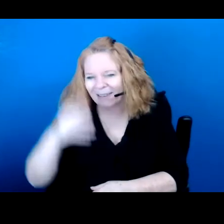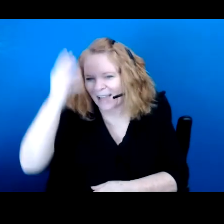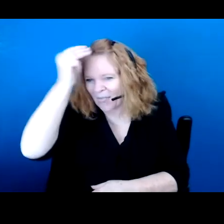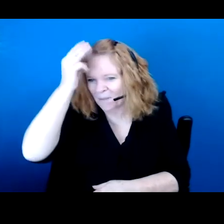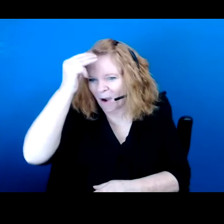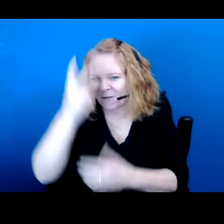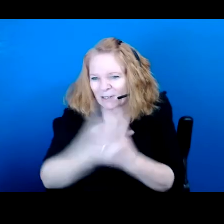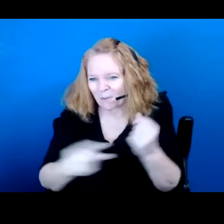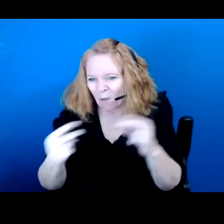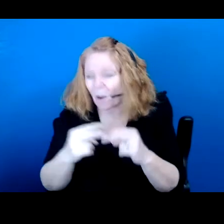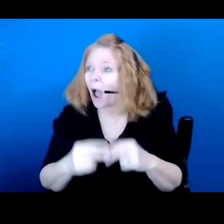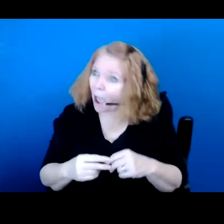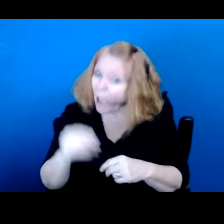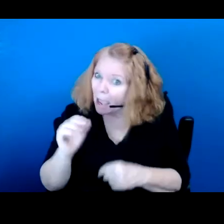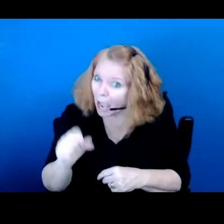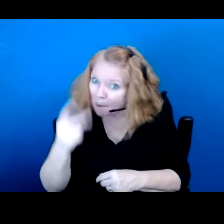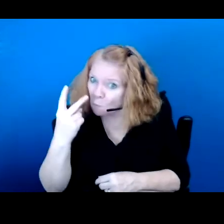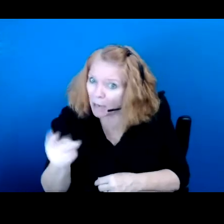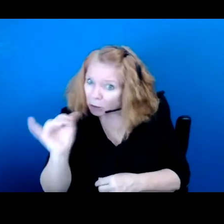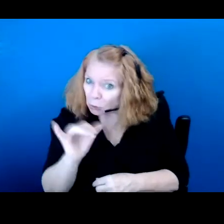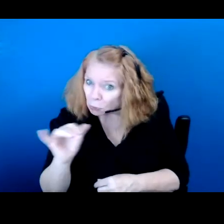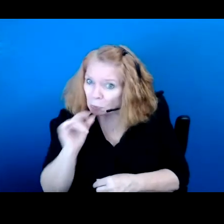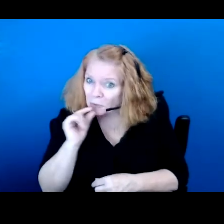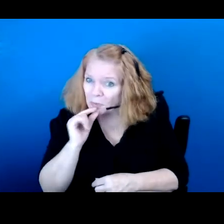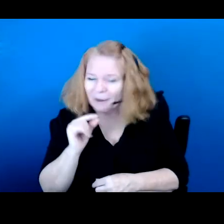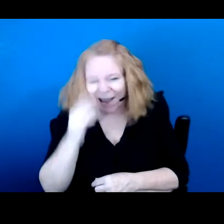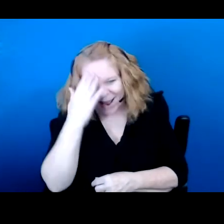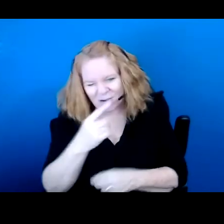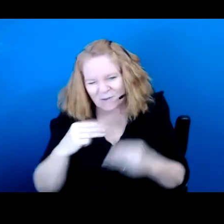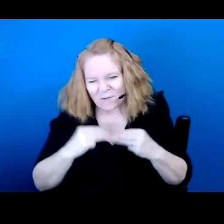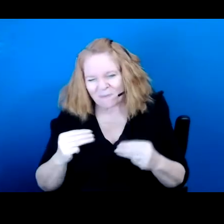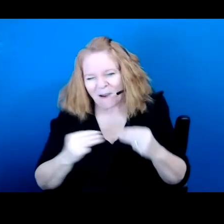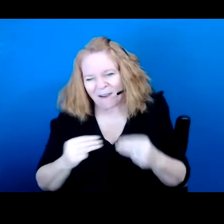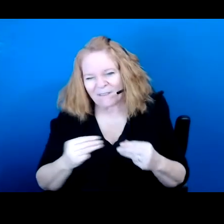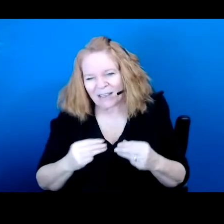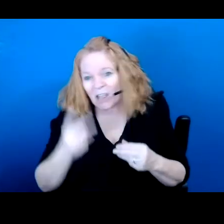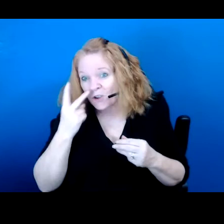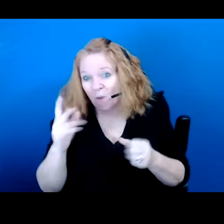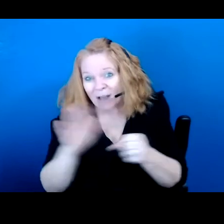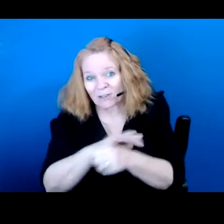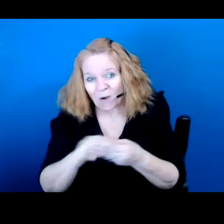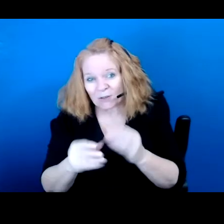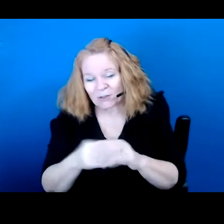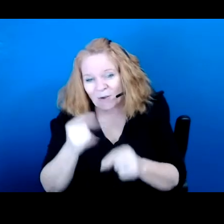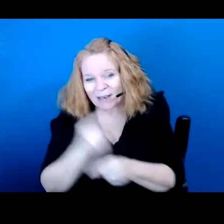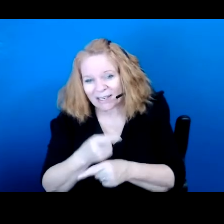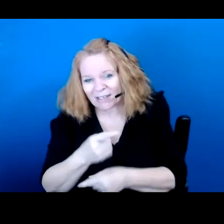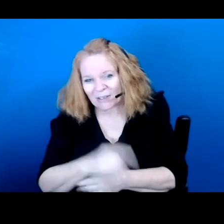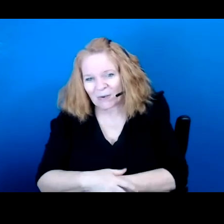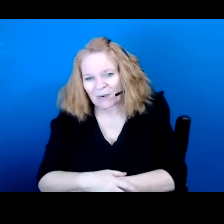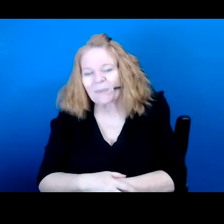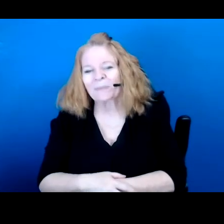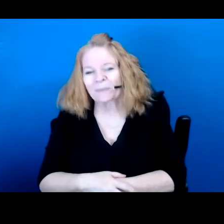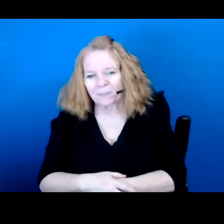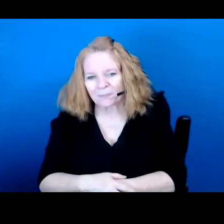estoy viendo un cuenco en marvin yo también estoy viendo buen y wenwen yo semar ven has